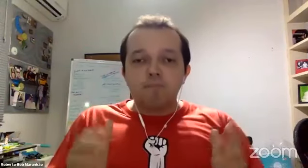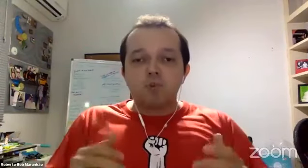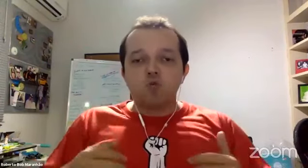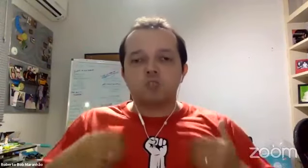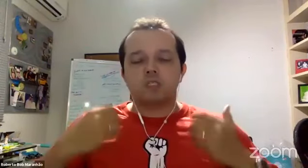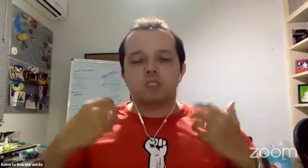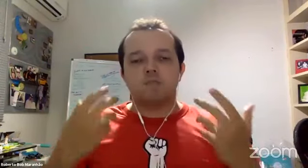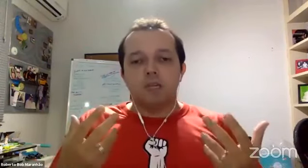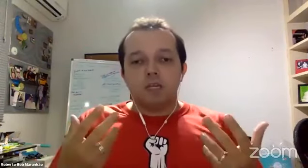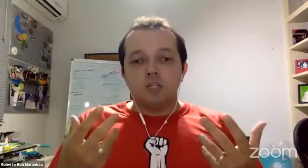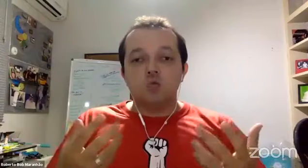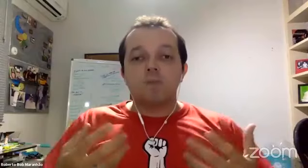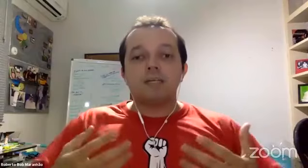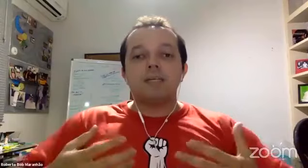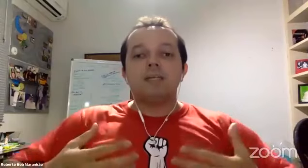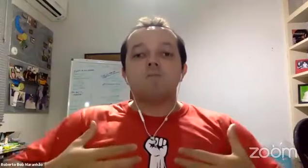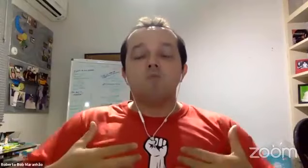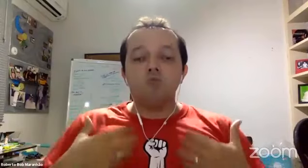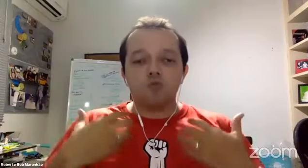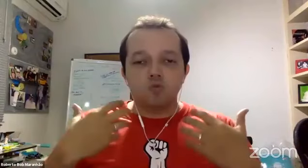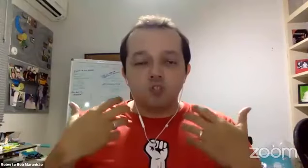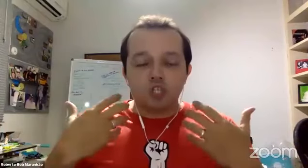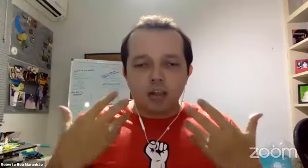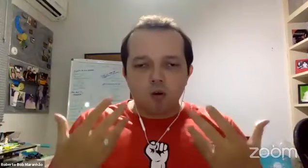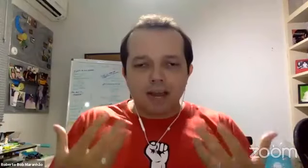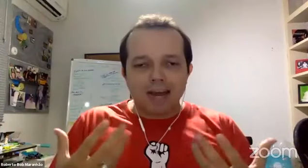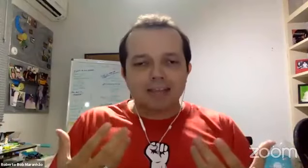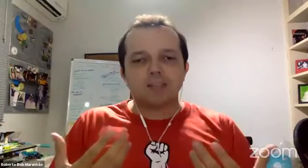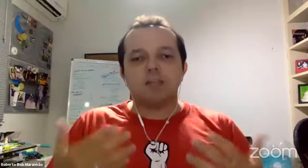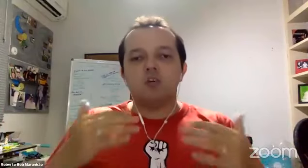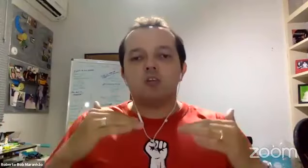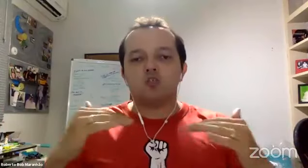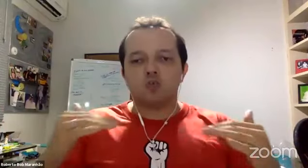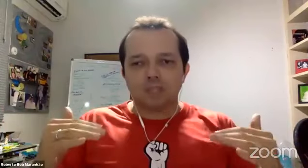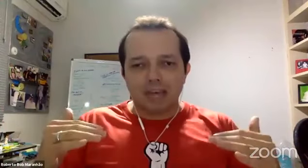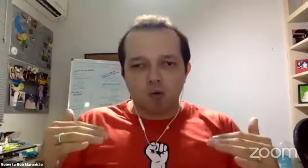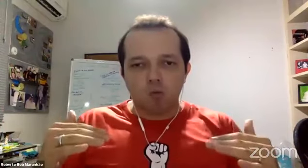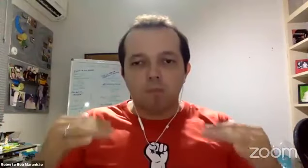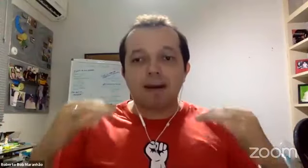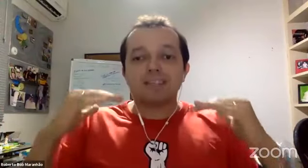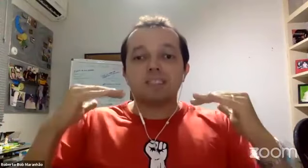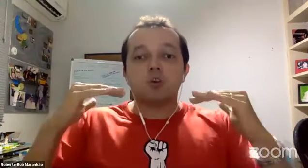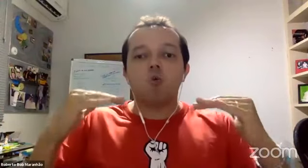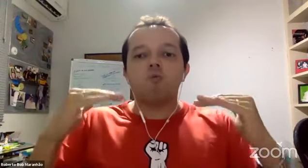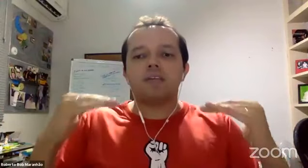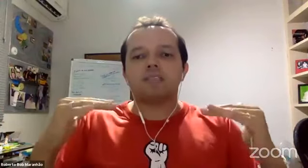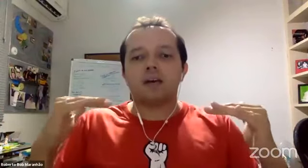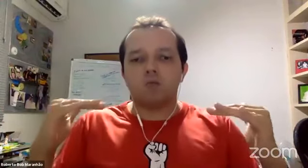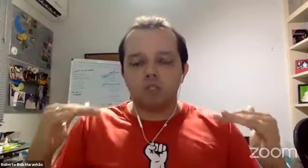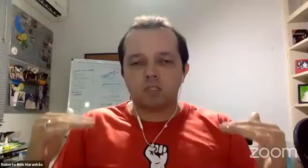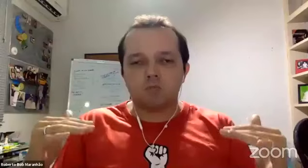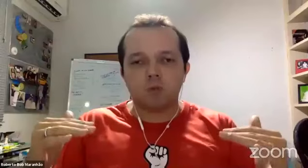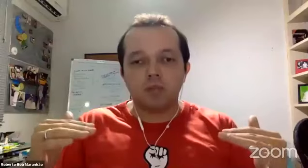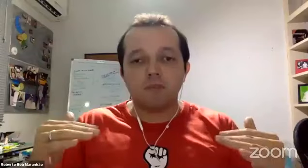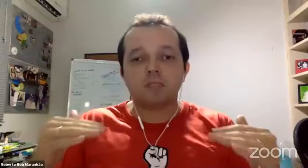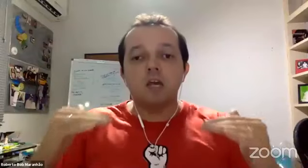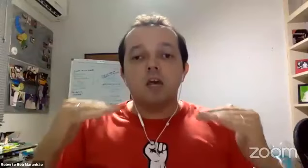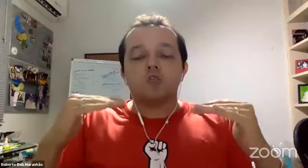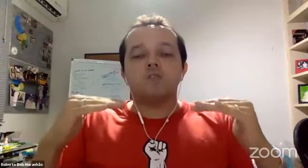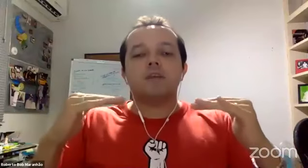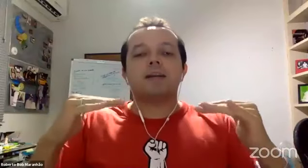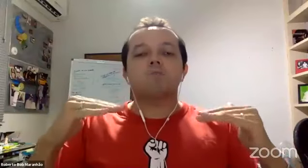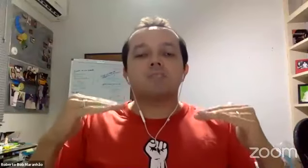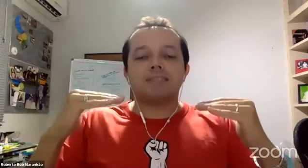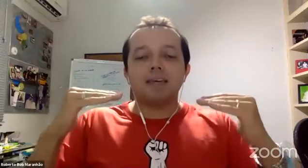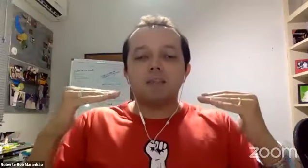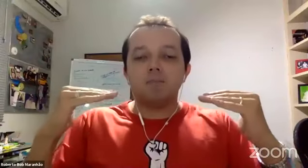se debruce de uma maneira muito dialogada e horizontal para se conversar com esses problemas,